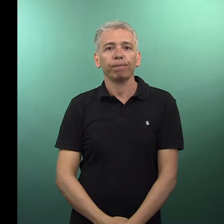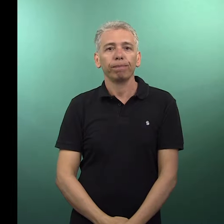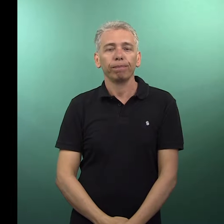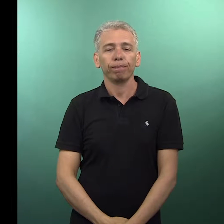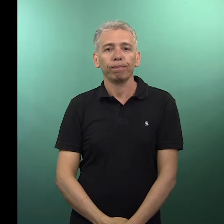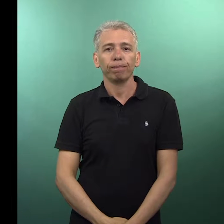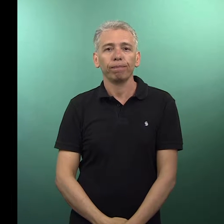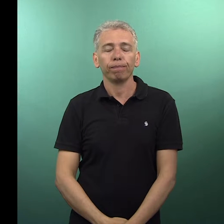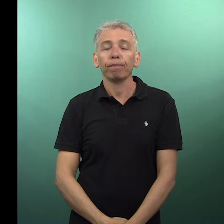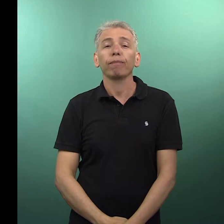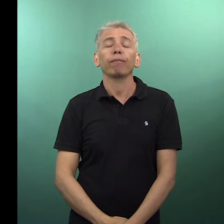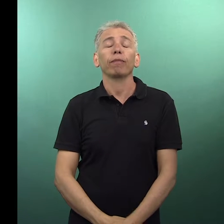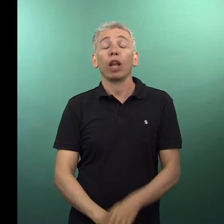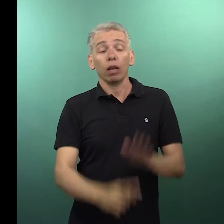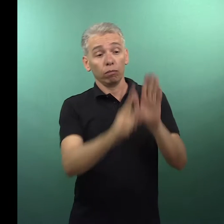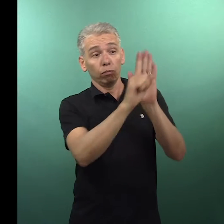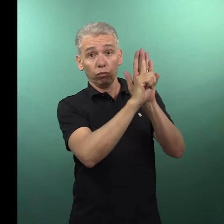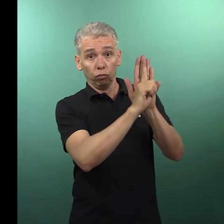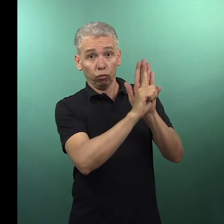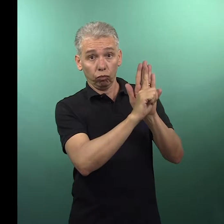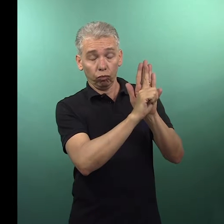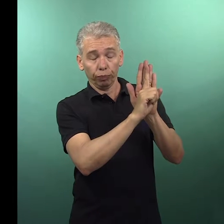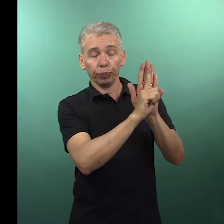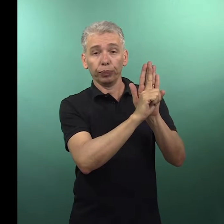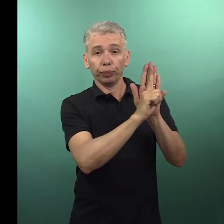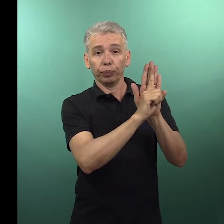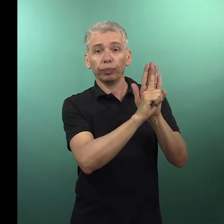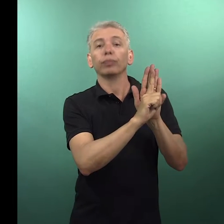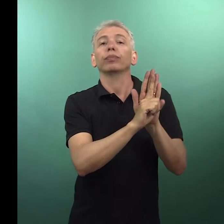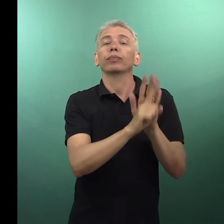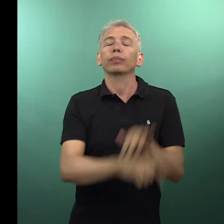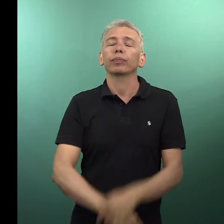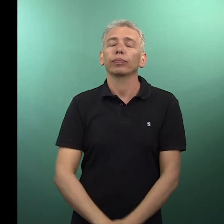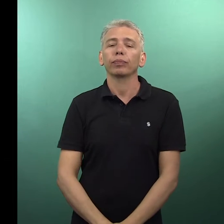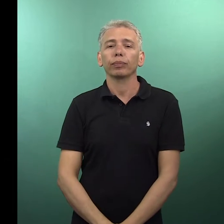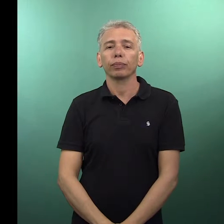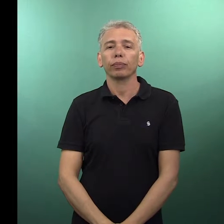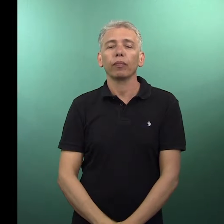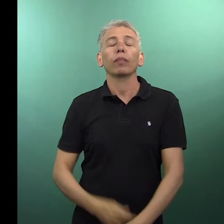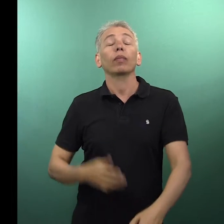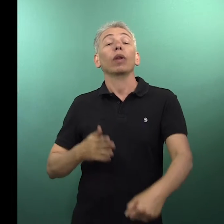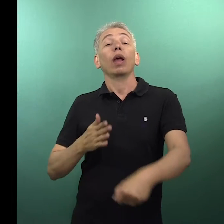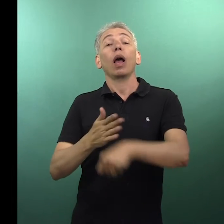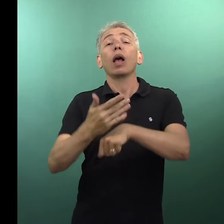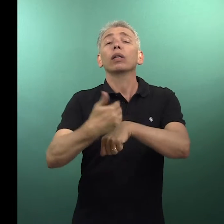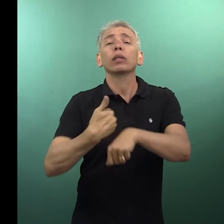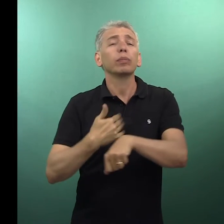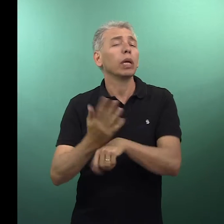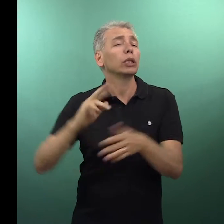segurança e autonomia de espaços mobiliários e equipamentos urbanos edificações